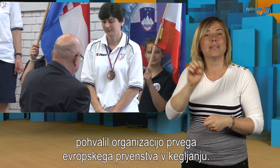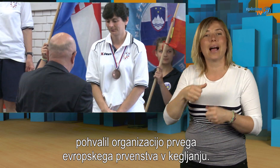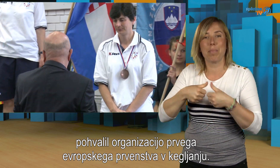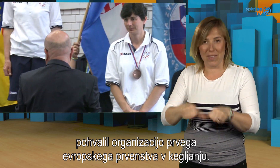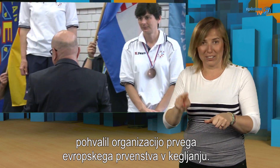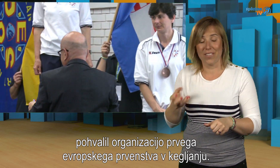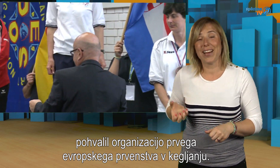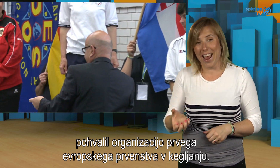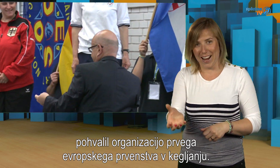kegljanju.